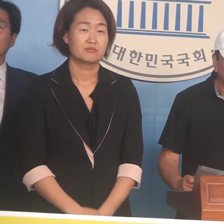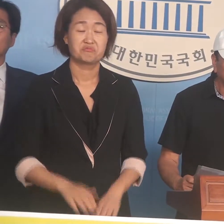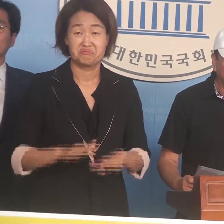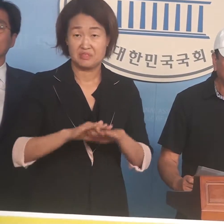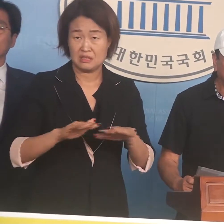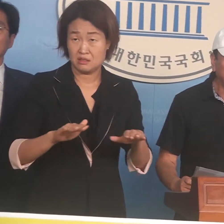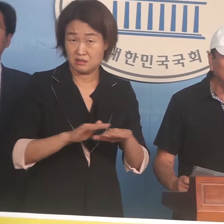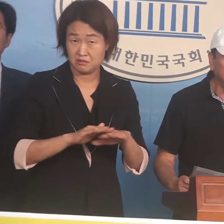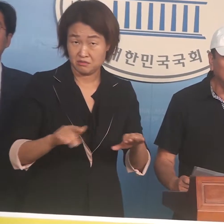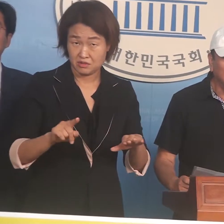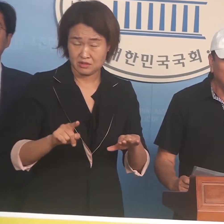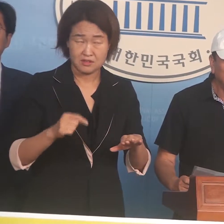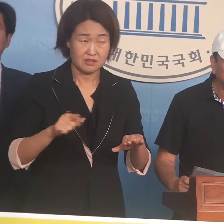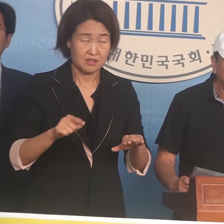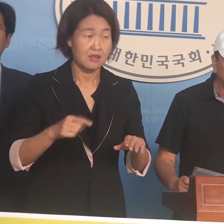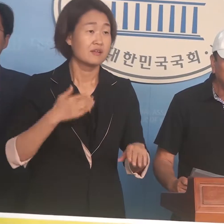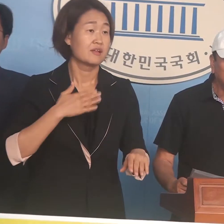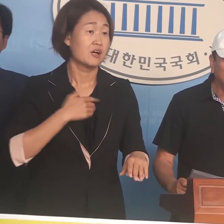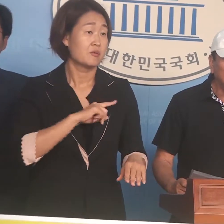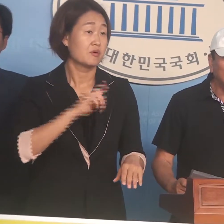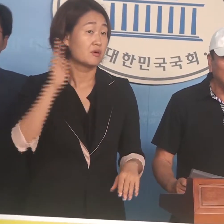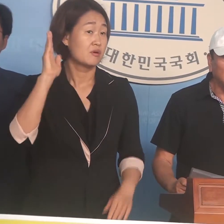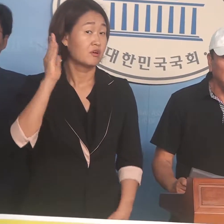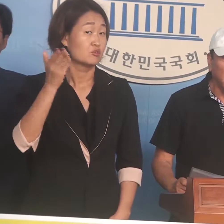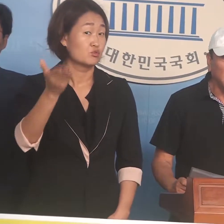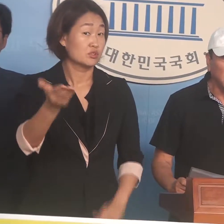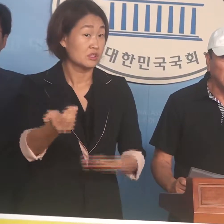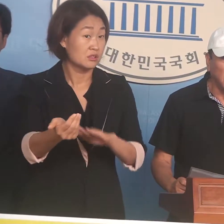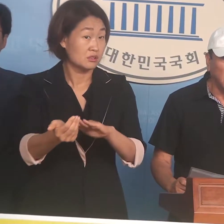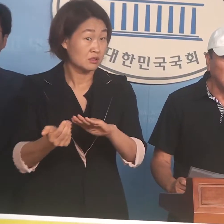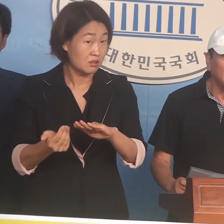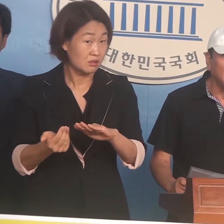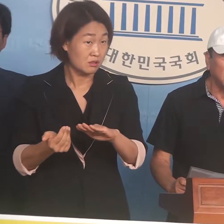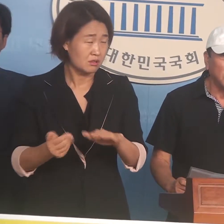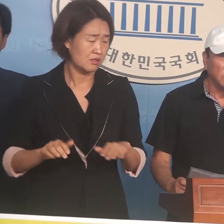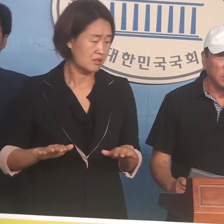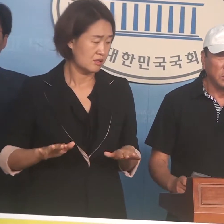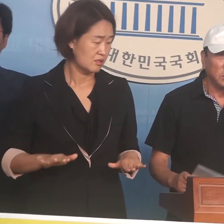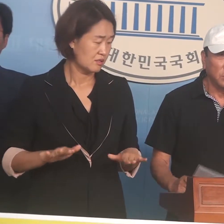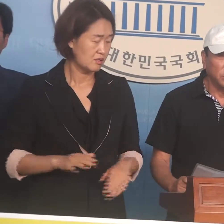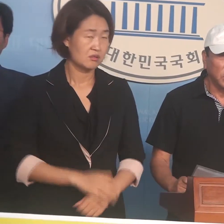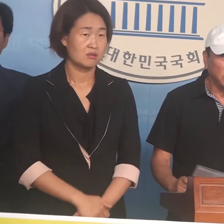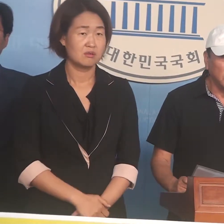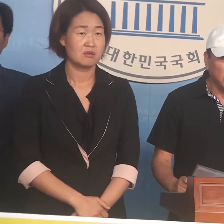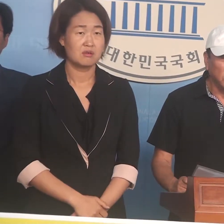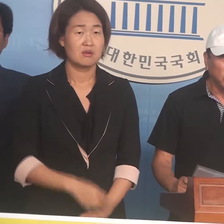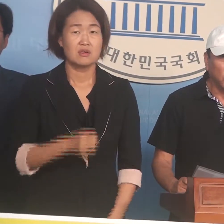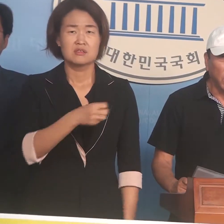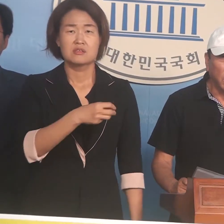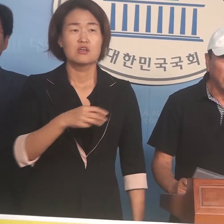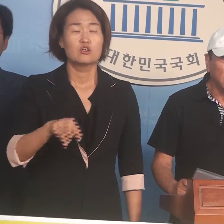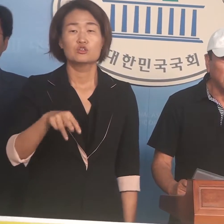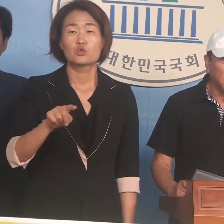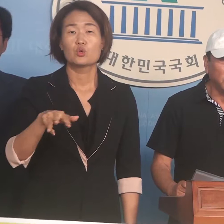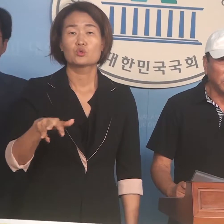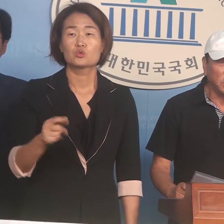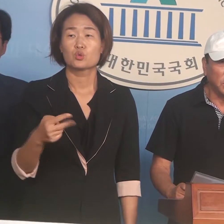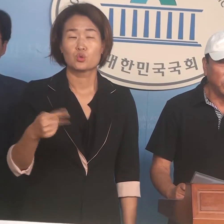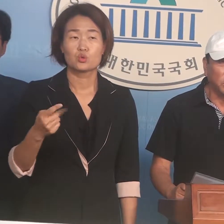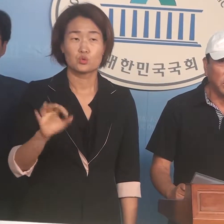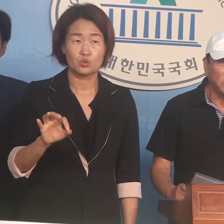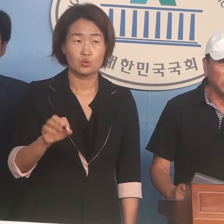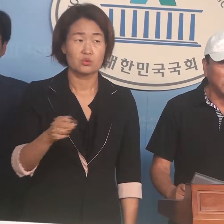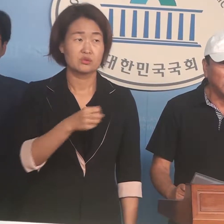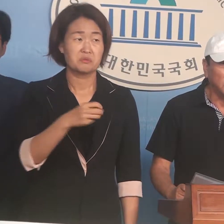대책에 발언하기 전에 저는 지금 만 2년째 삼성 서초동의